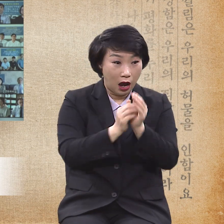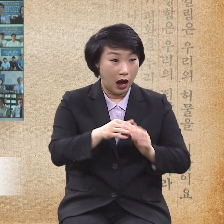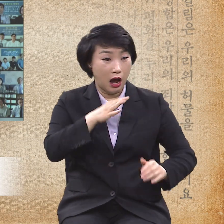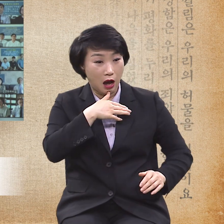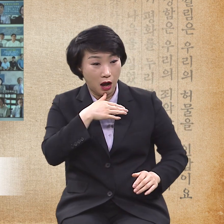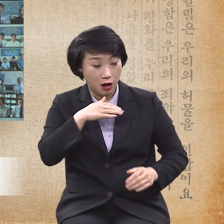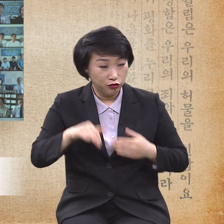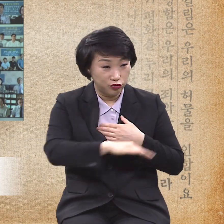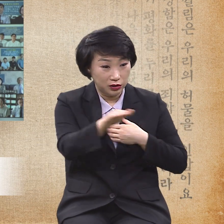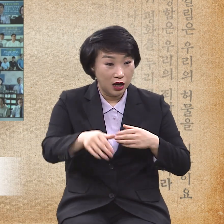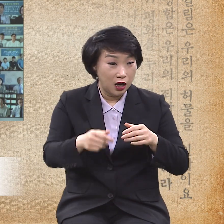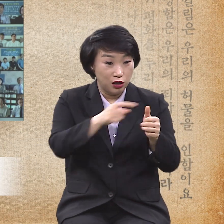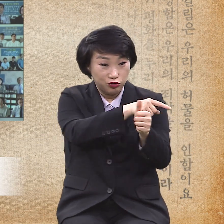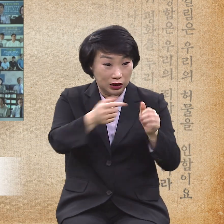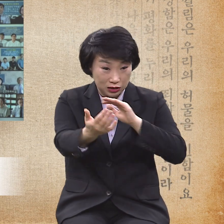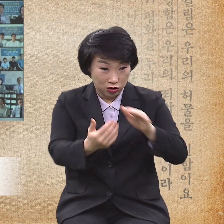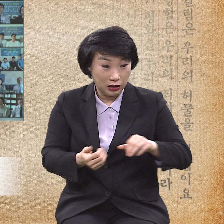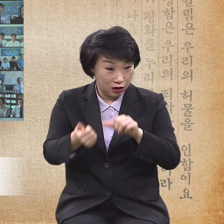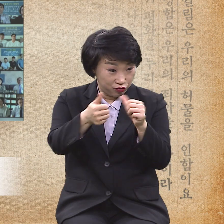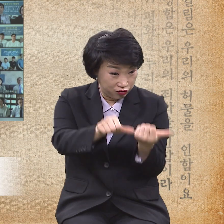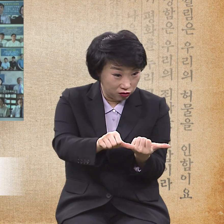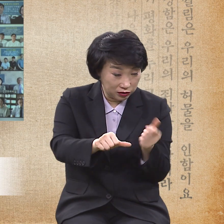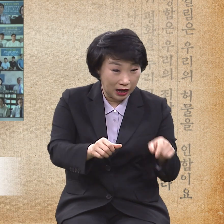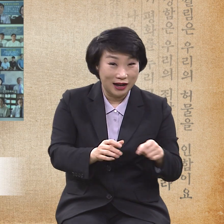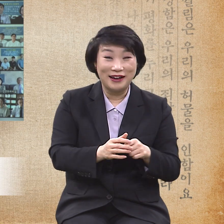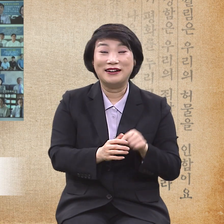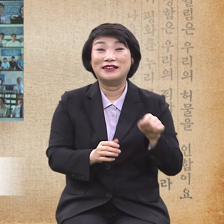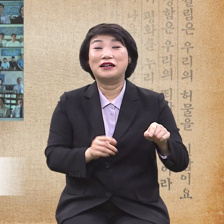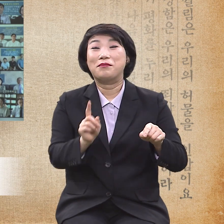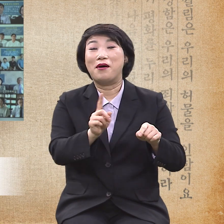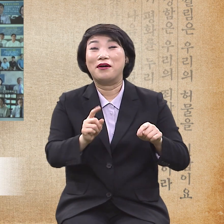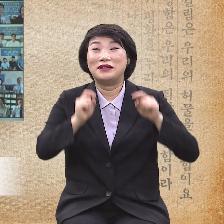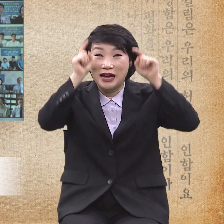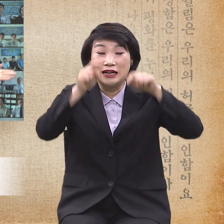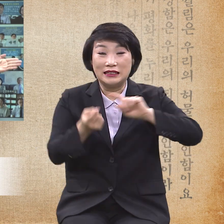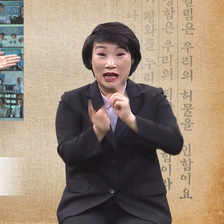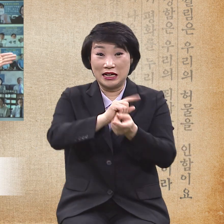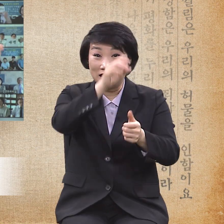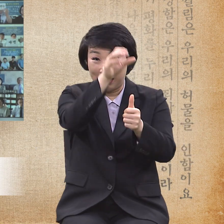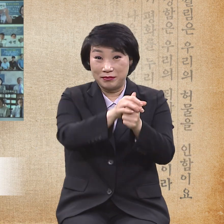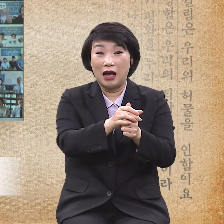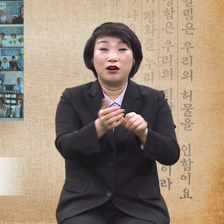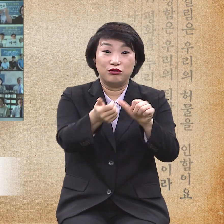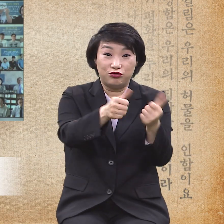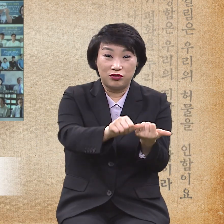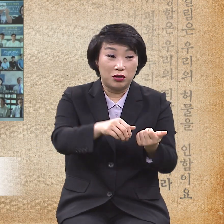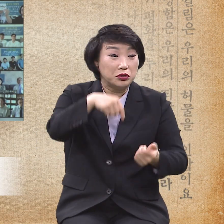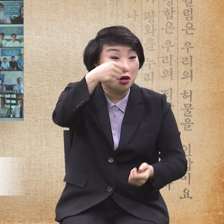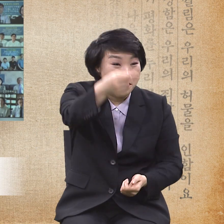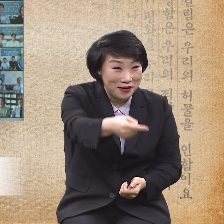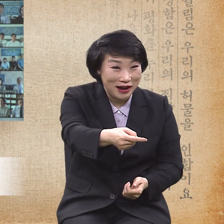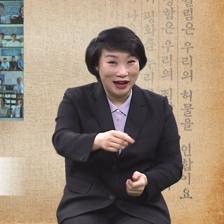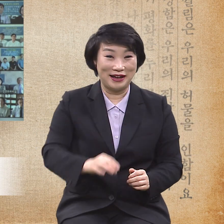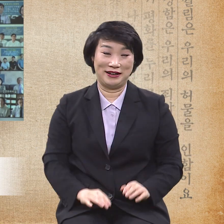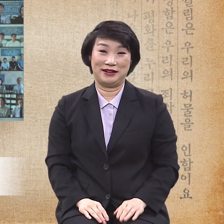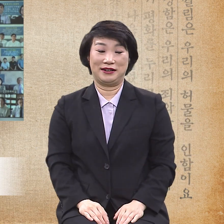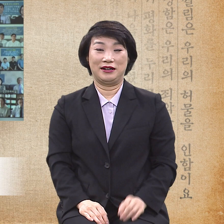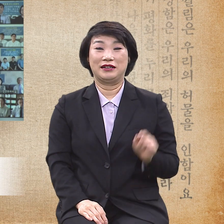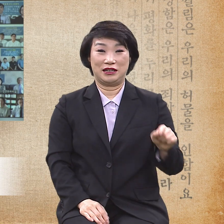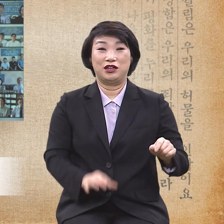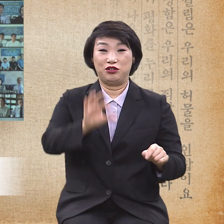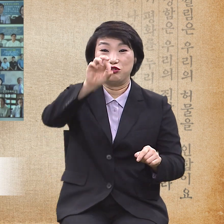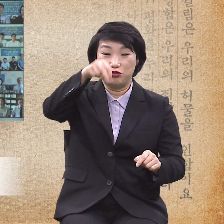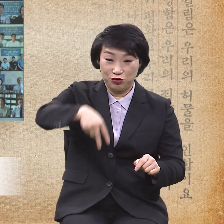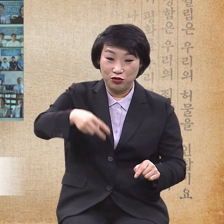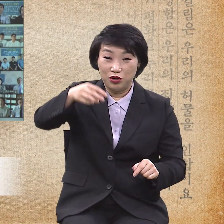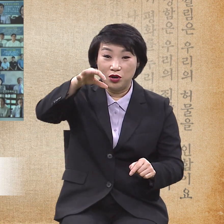죽이기 전에 죽었구나. 양이 대신 죽었다 그 말입니다. 그리고 넘어갑니다. 그래서